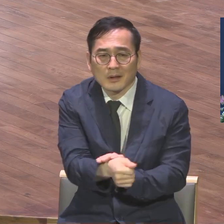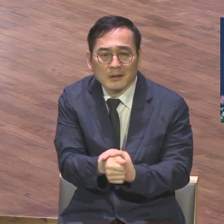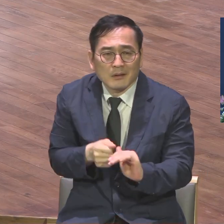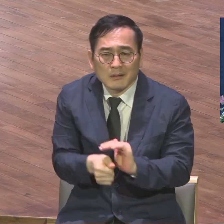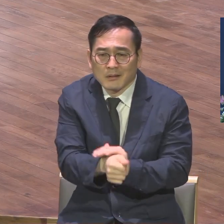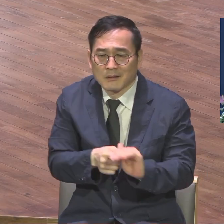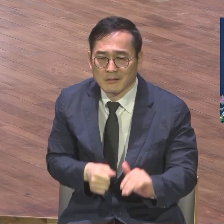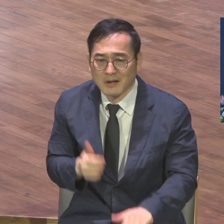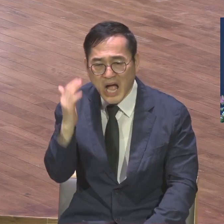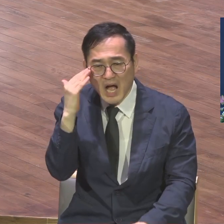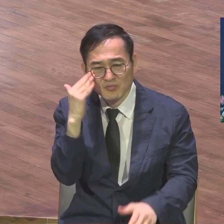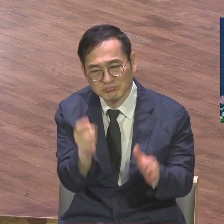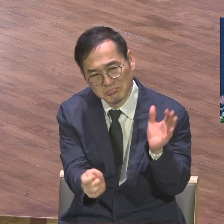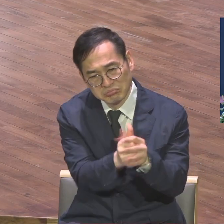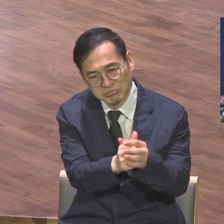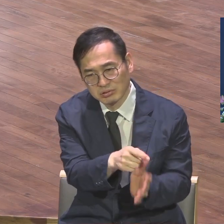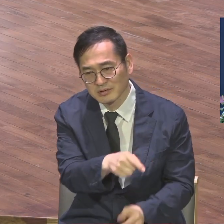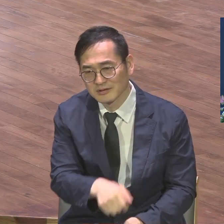영적으로요